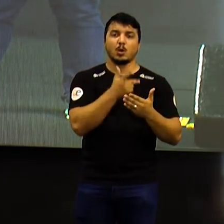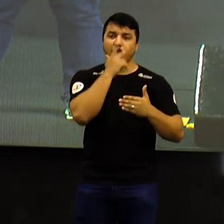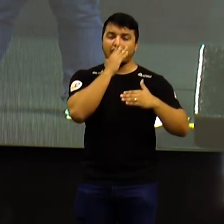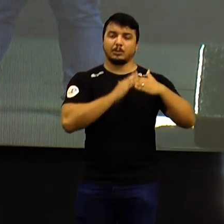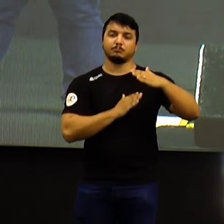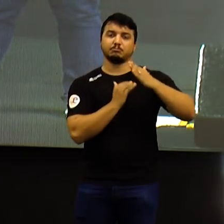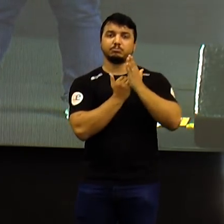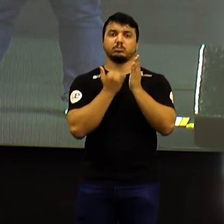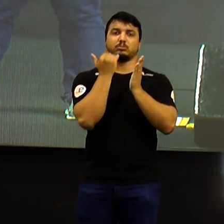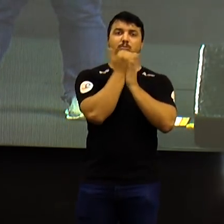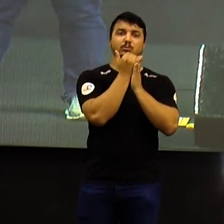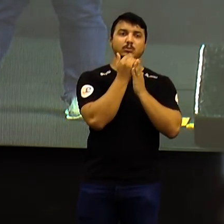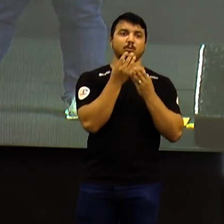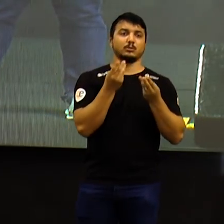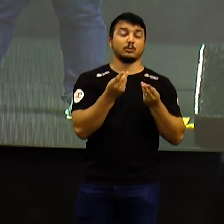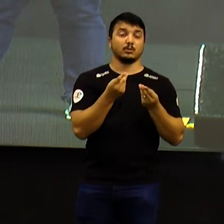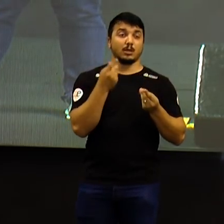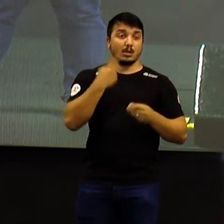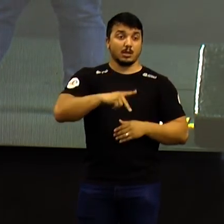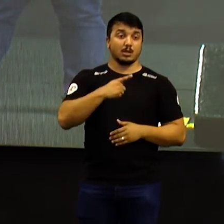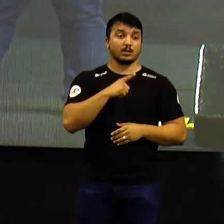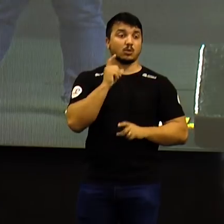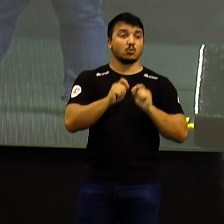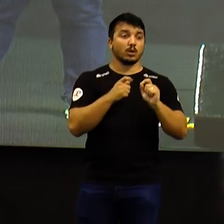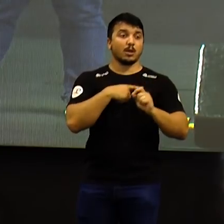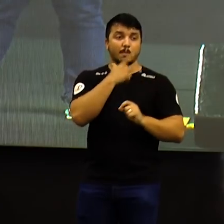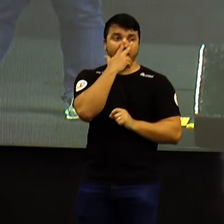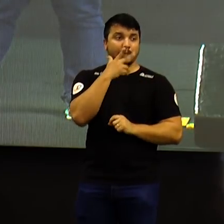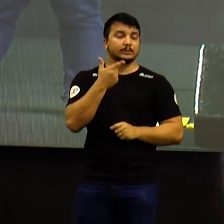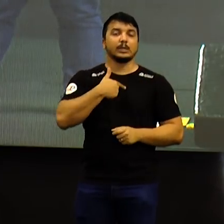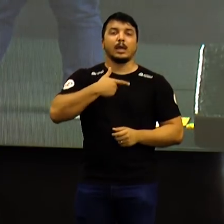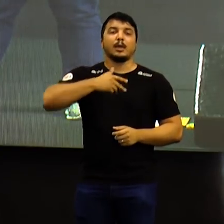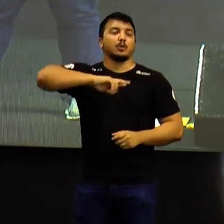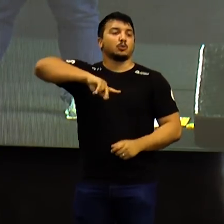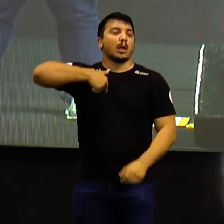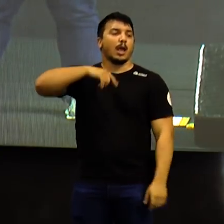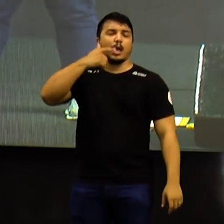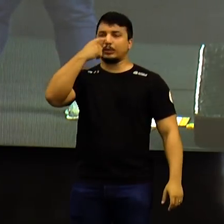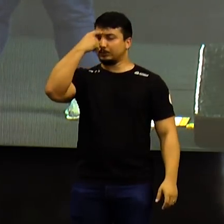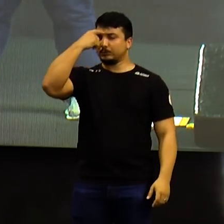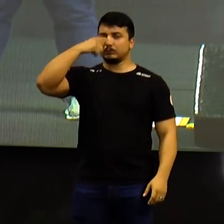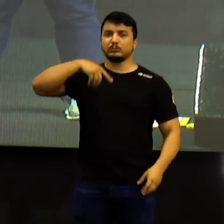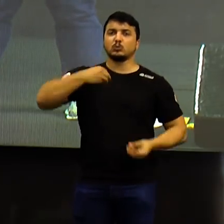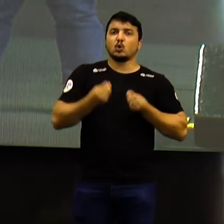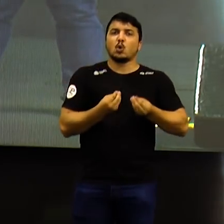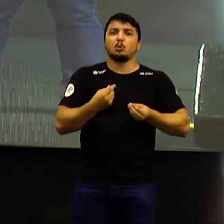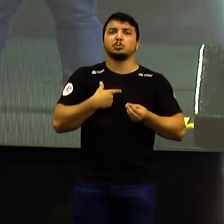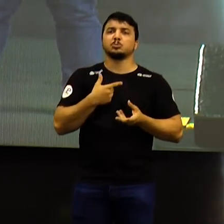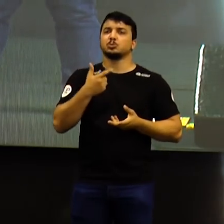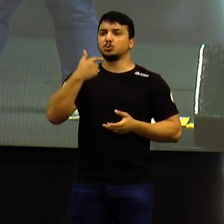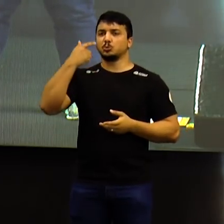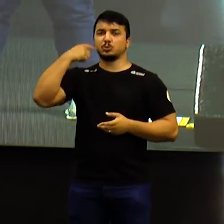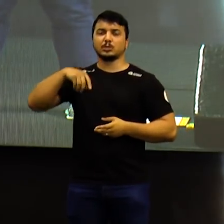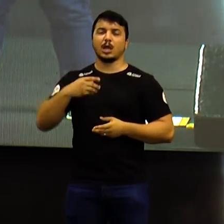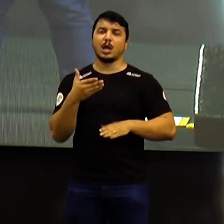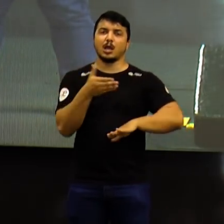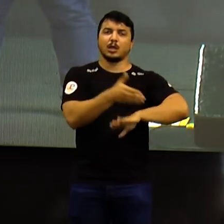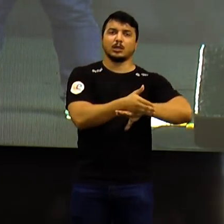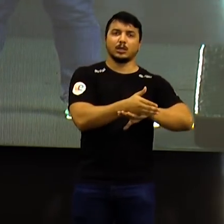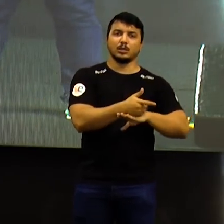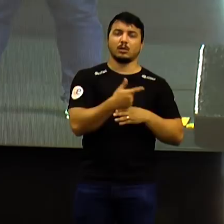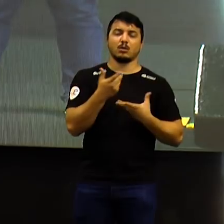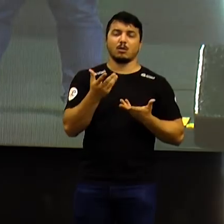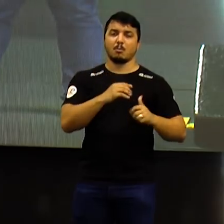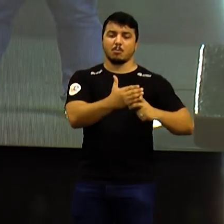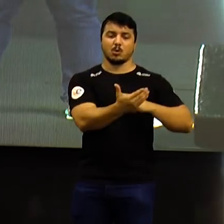de tops da cidade, a gente acaba achando que nós não temos mais oportunidades. Mas sim, nós temos